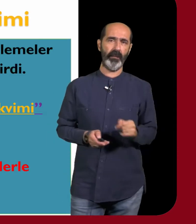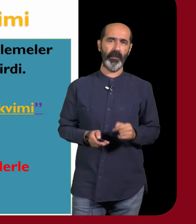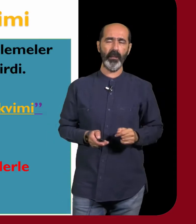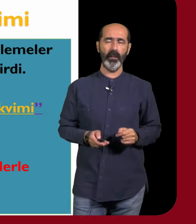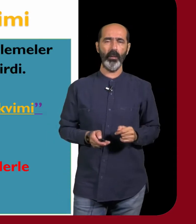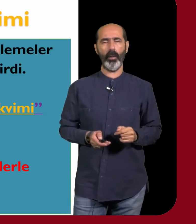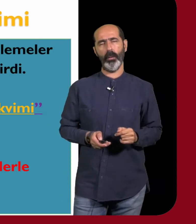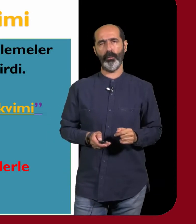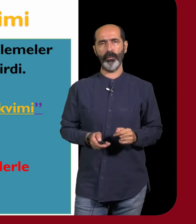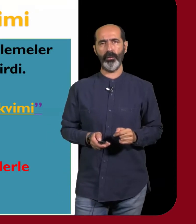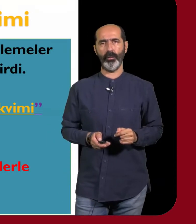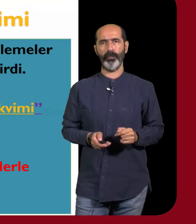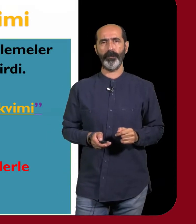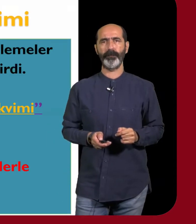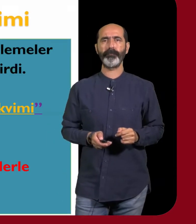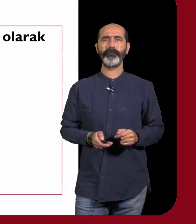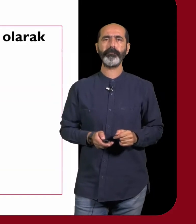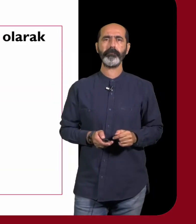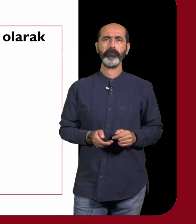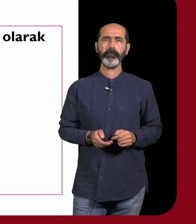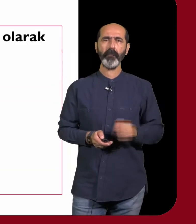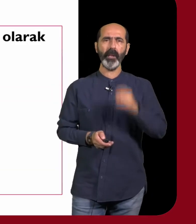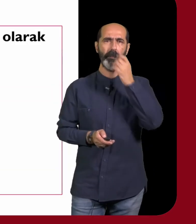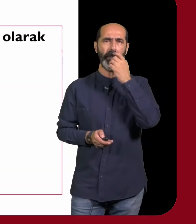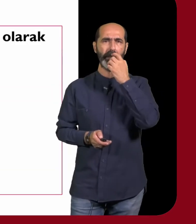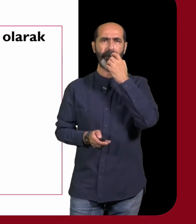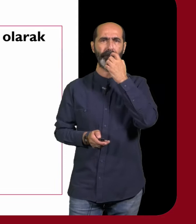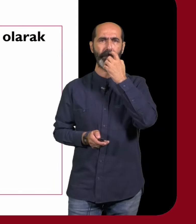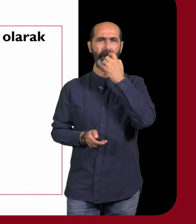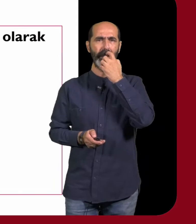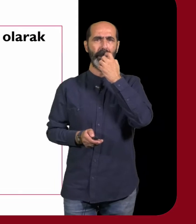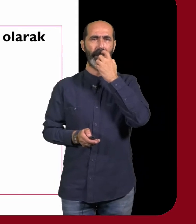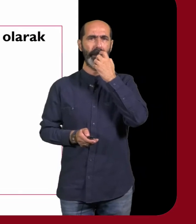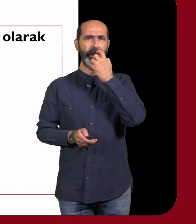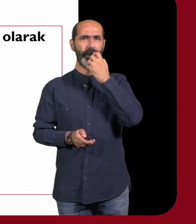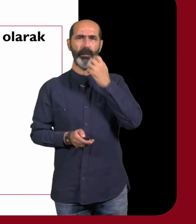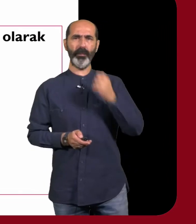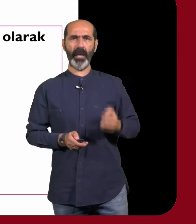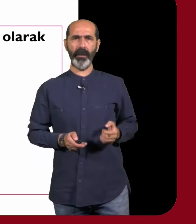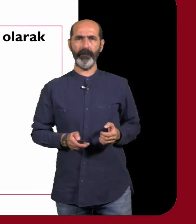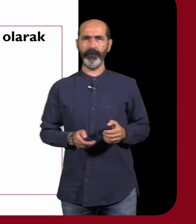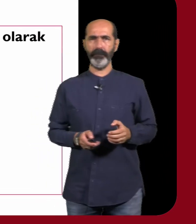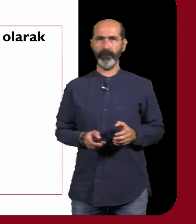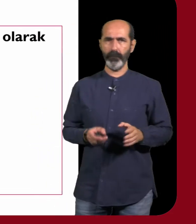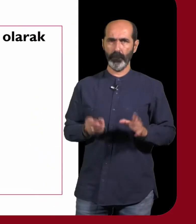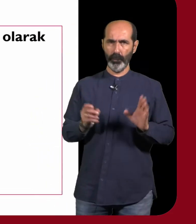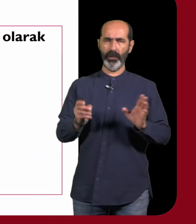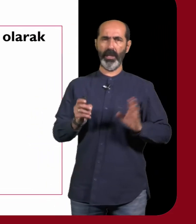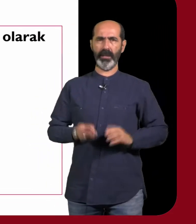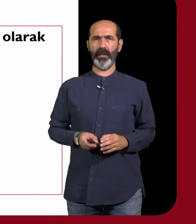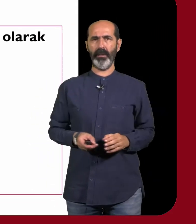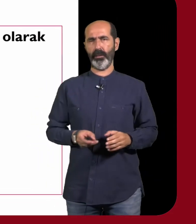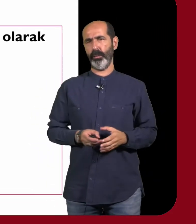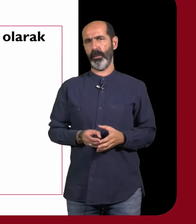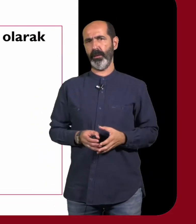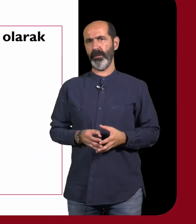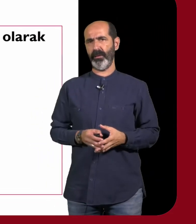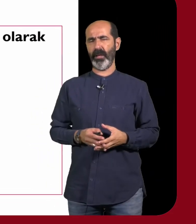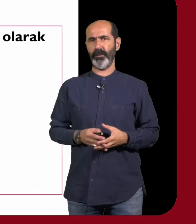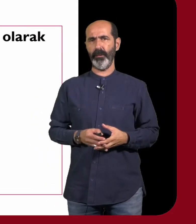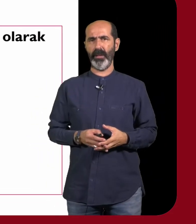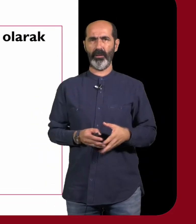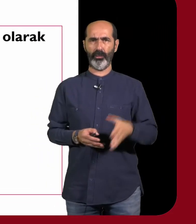kişilerin etkisi almış oluyoruz Peki günümüze dünya gel oy